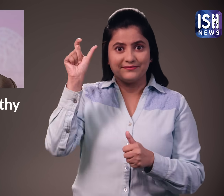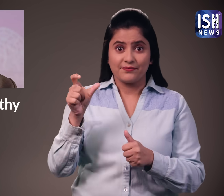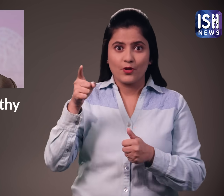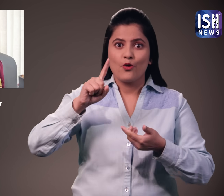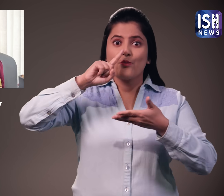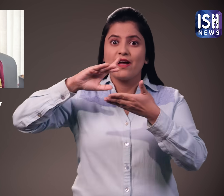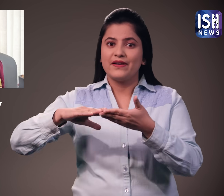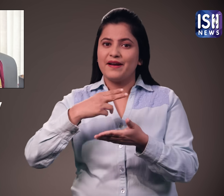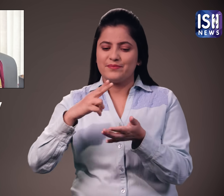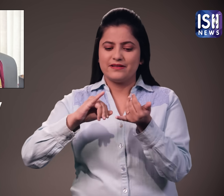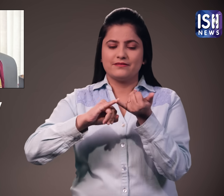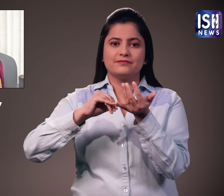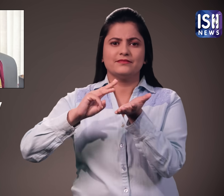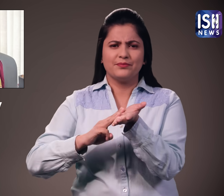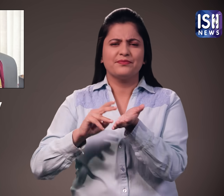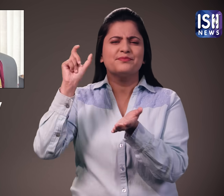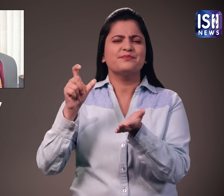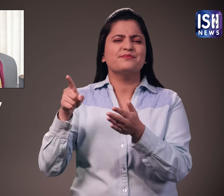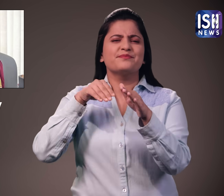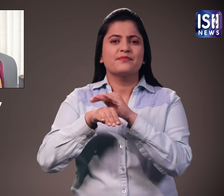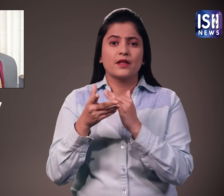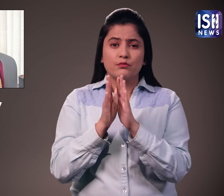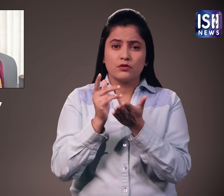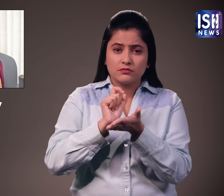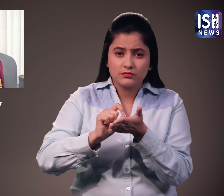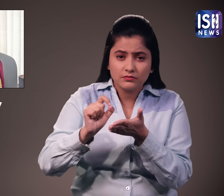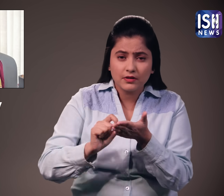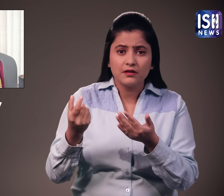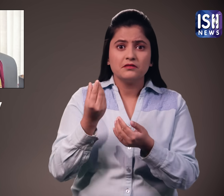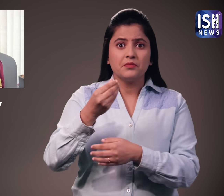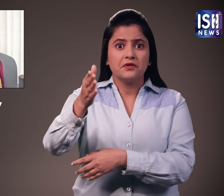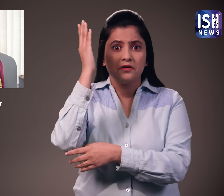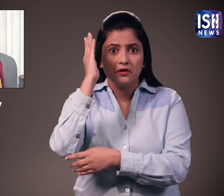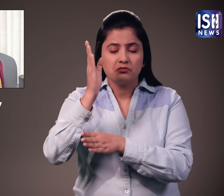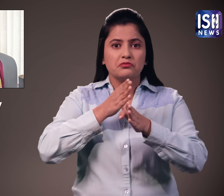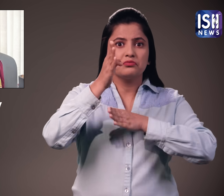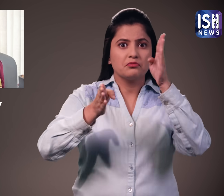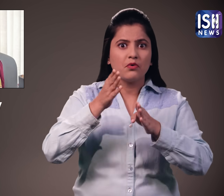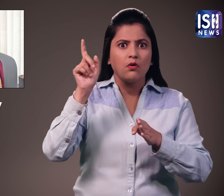उनकी पत्नी सुधामूर्ती है वह लेखी का है और कई व्याख्यायन देती है